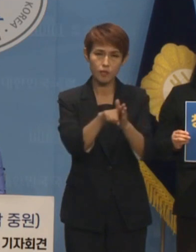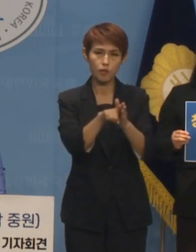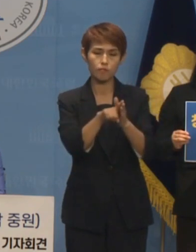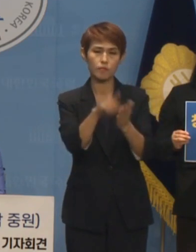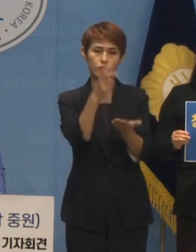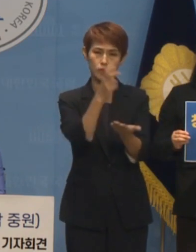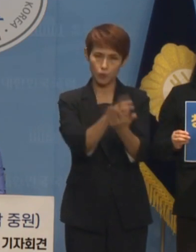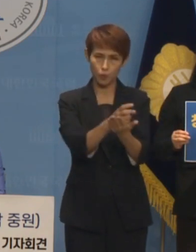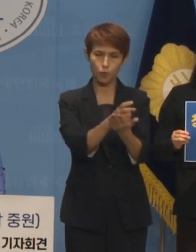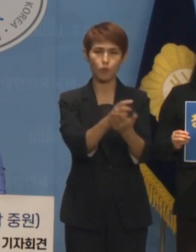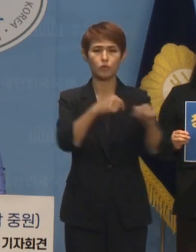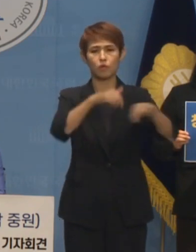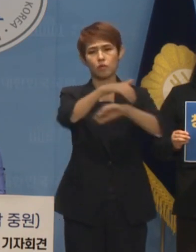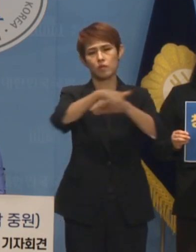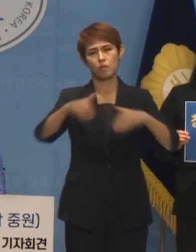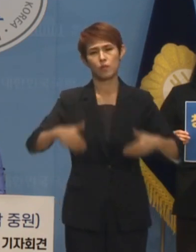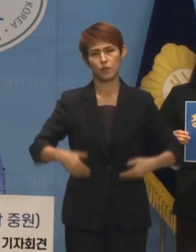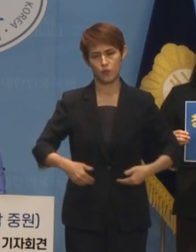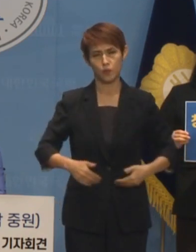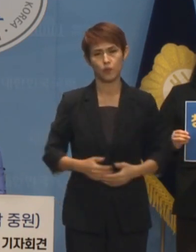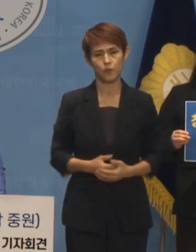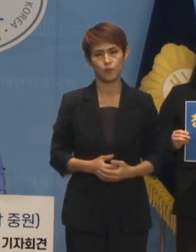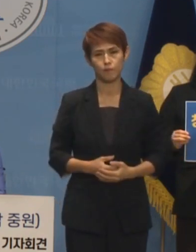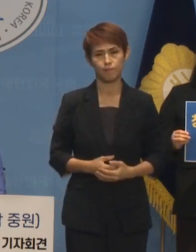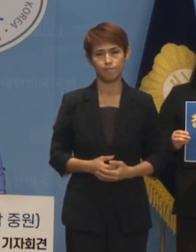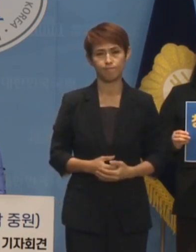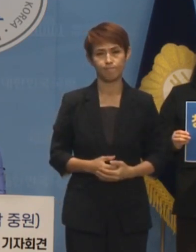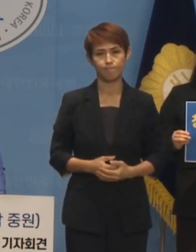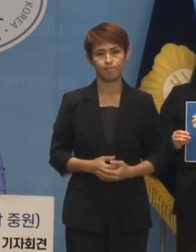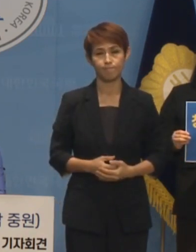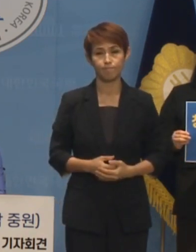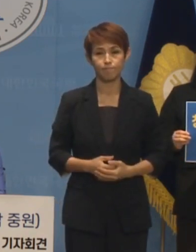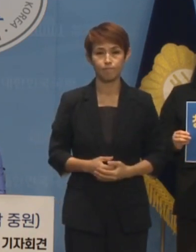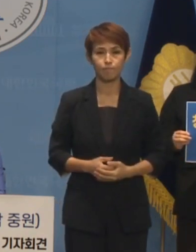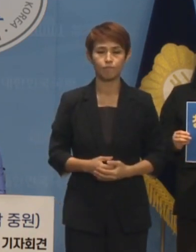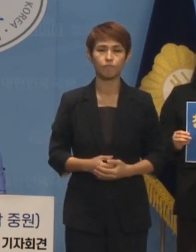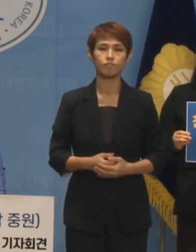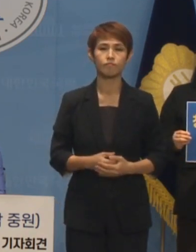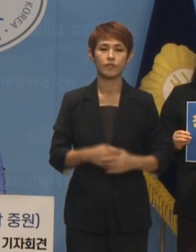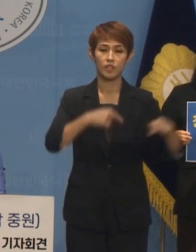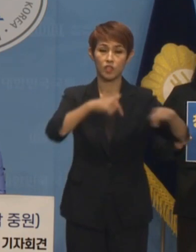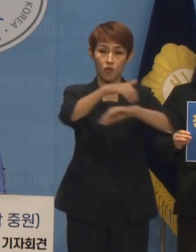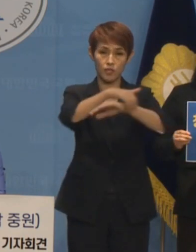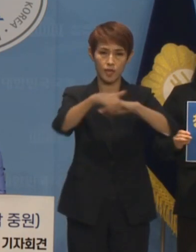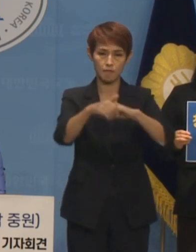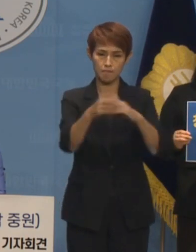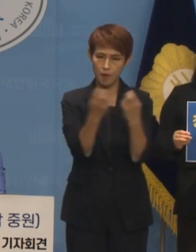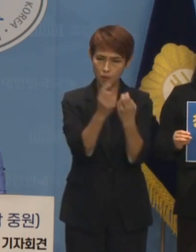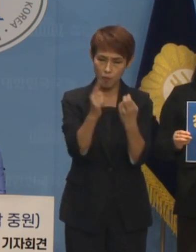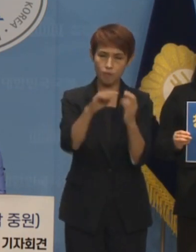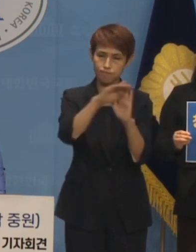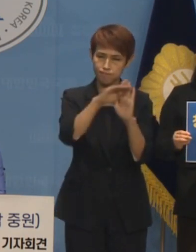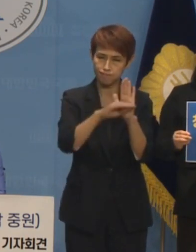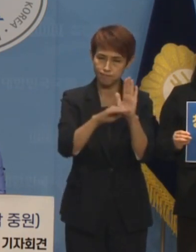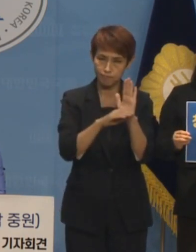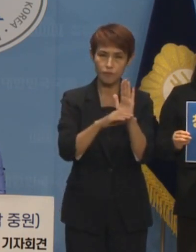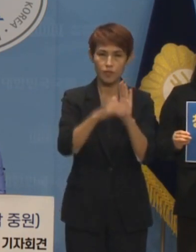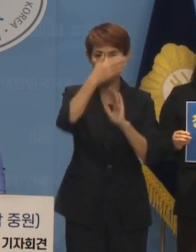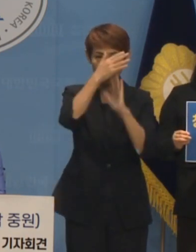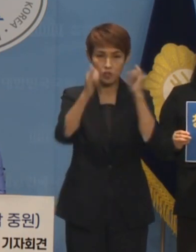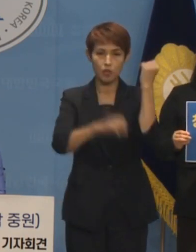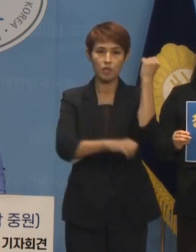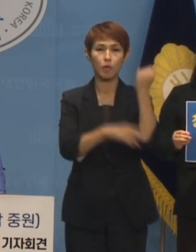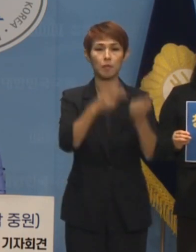제도와 정책이 필요합니다. 이에 다음과 같이 보다 적극적인 정책 방안을 담아서 청년